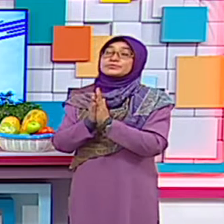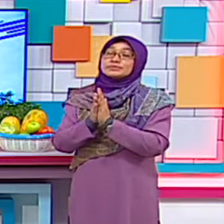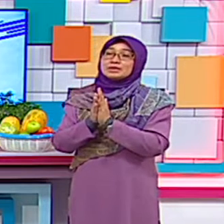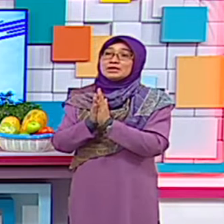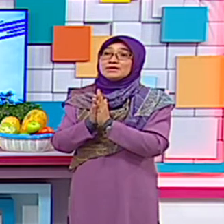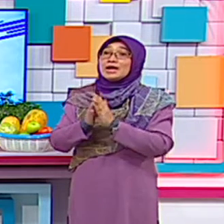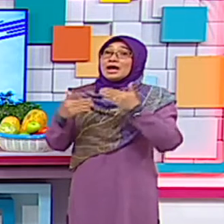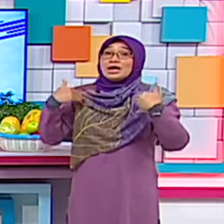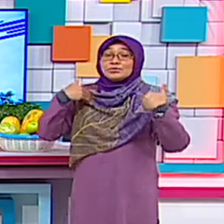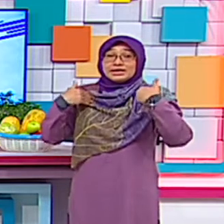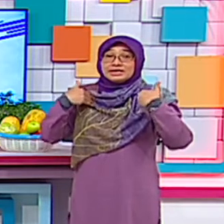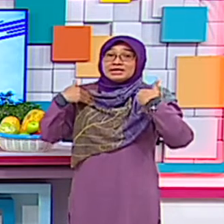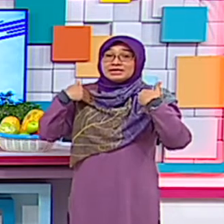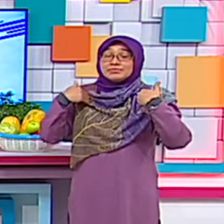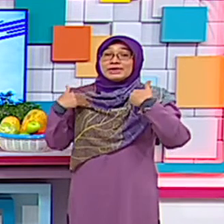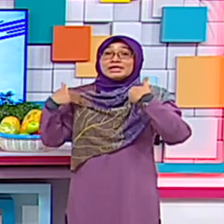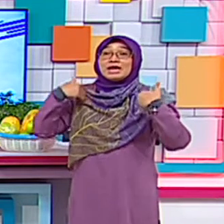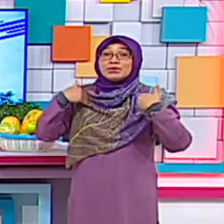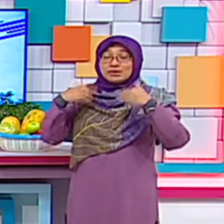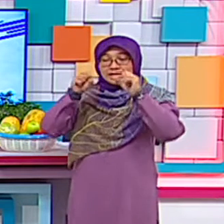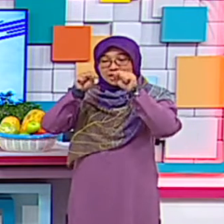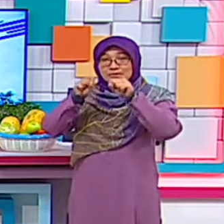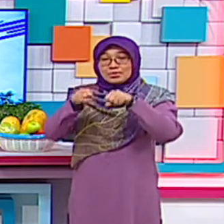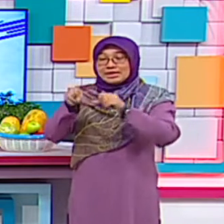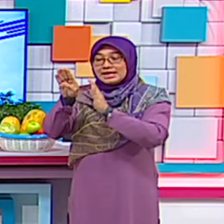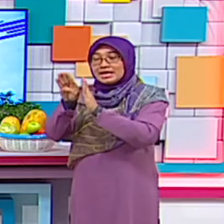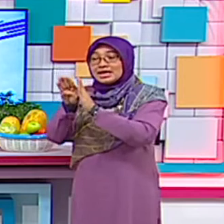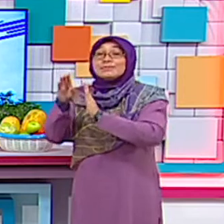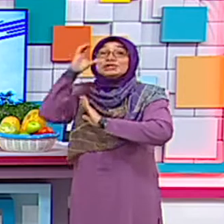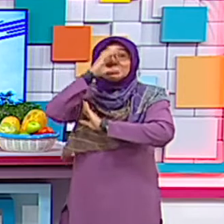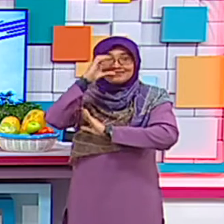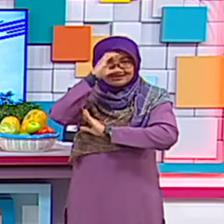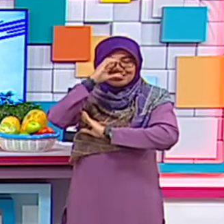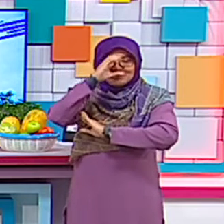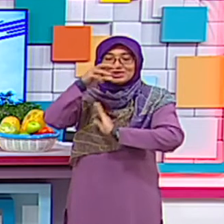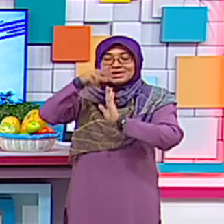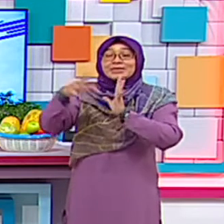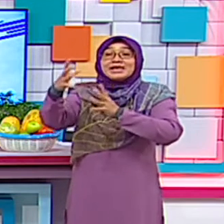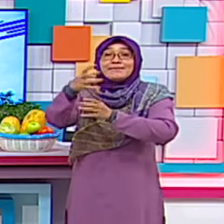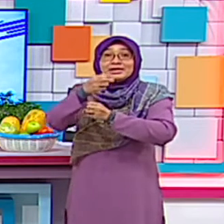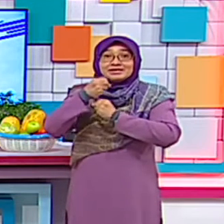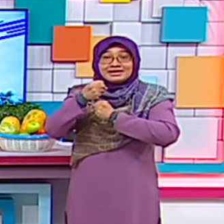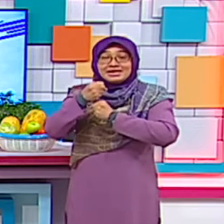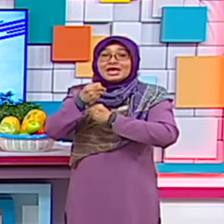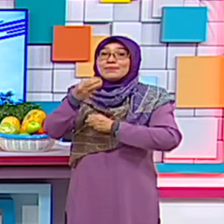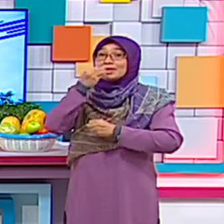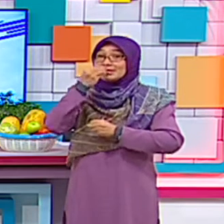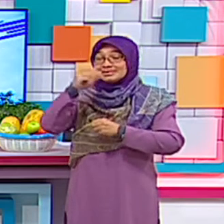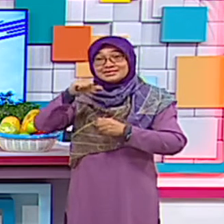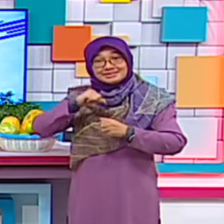ah Ikhwan ini bermakna Haiwan boleh mencari boleh mendapatkan makanannya